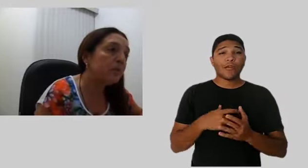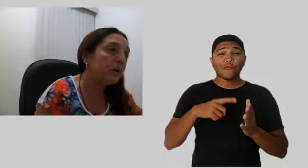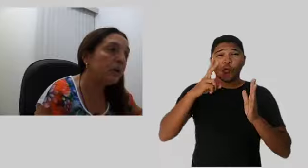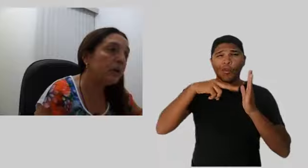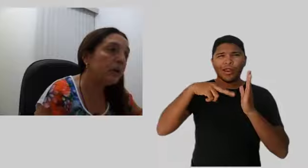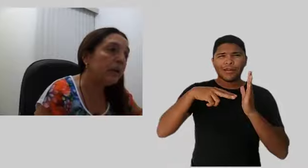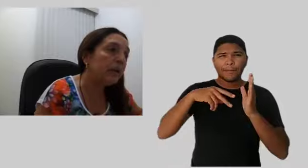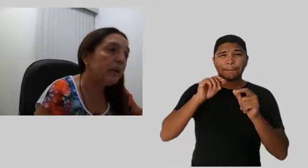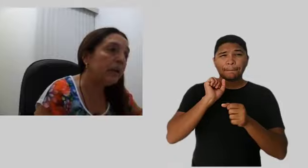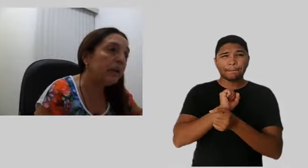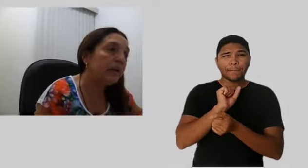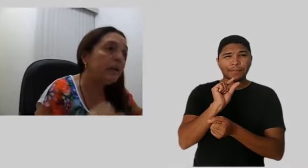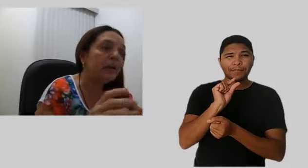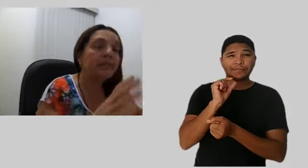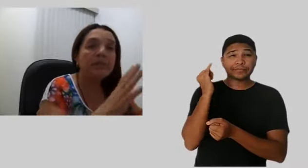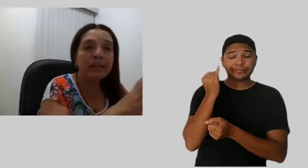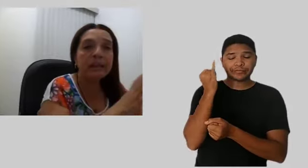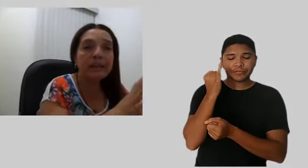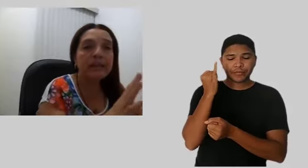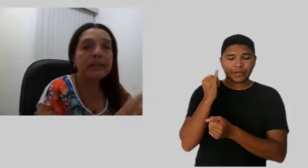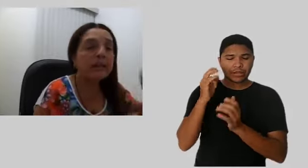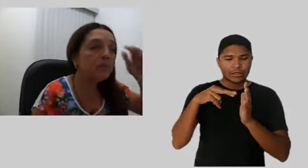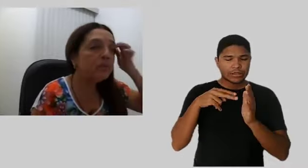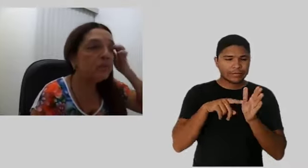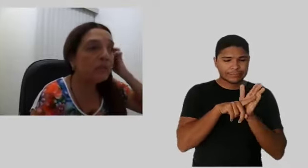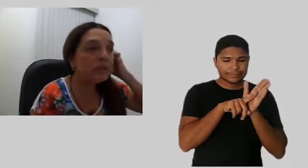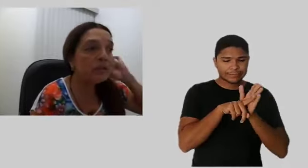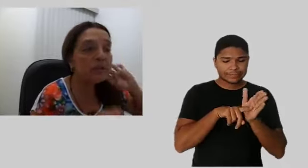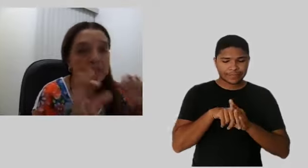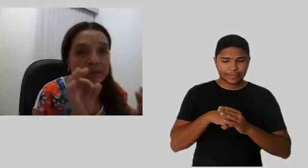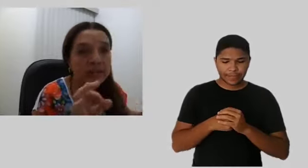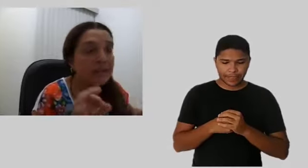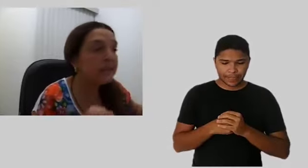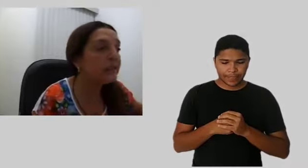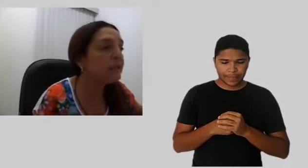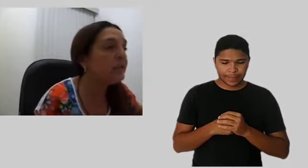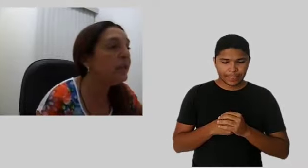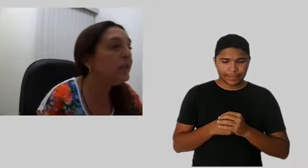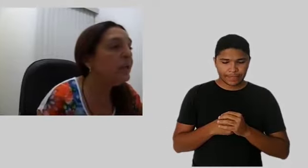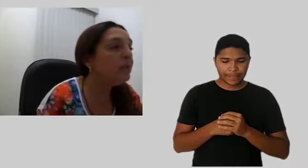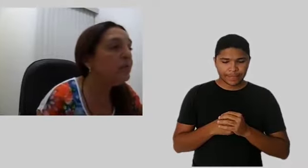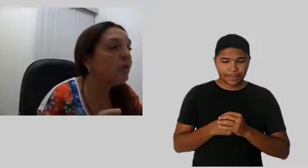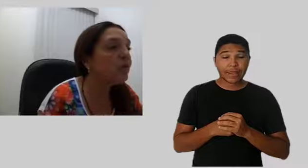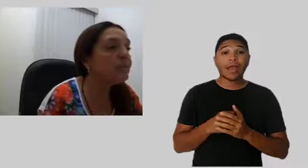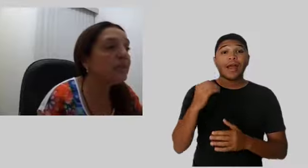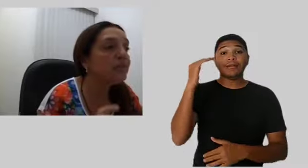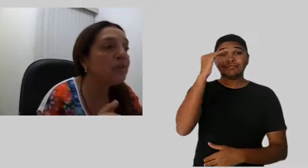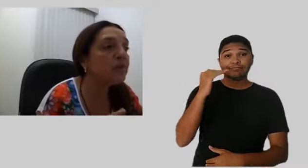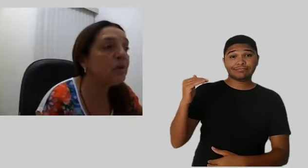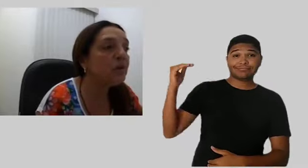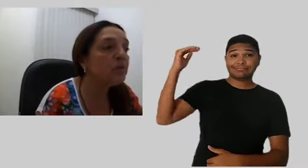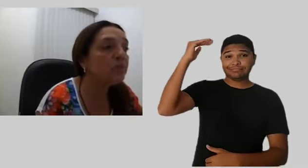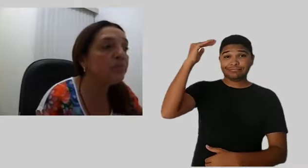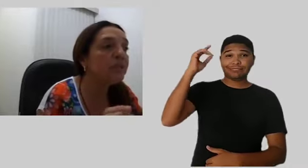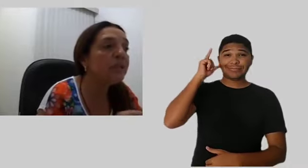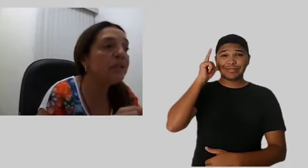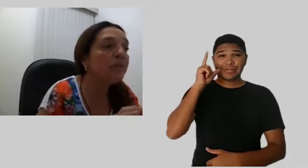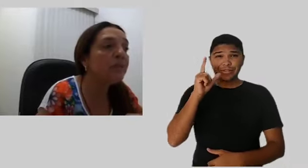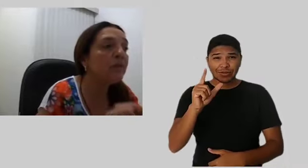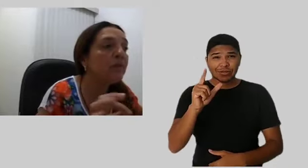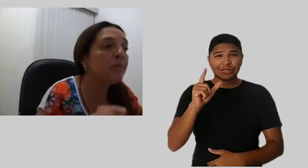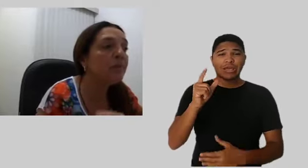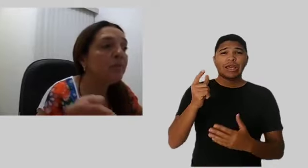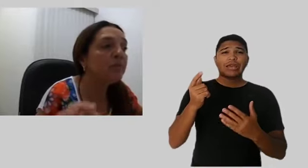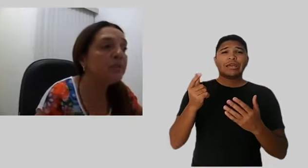como é que eu vou colocar? Eu vou até ler aqui, que é muito importante, isso é muito interessante, né? Eu coloco assim: apesar do adulto